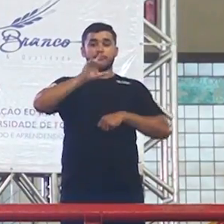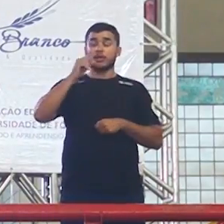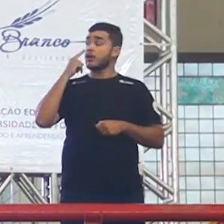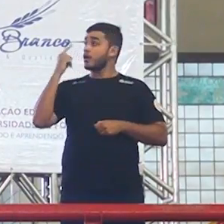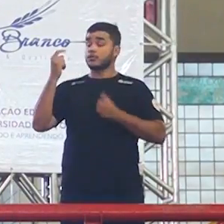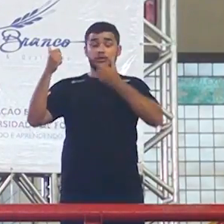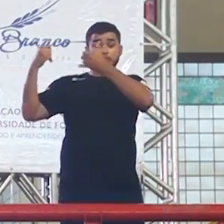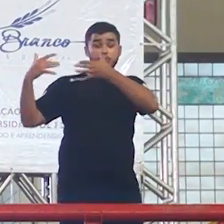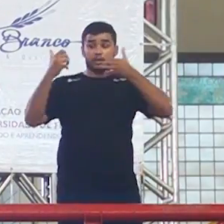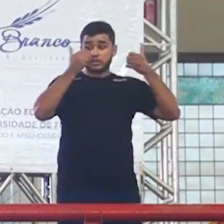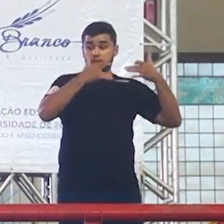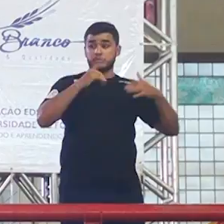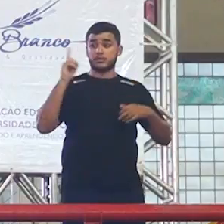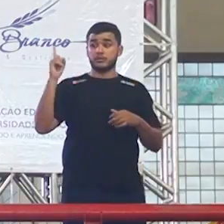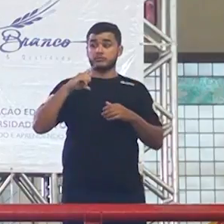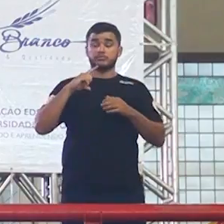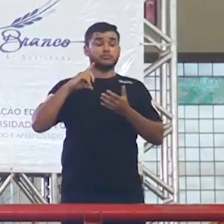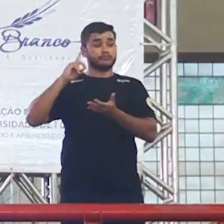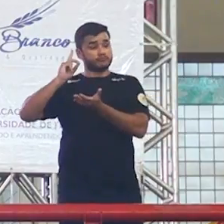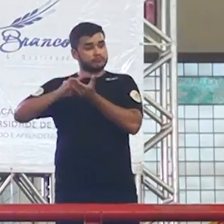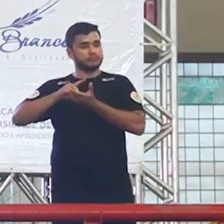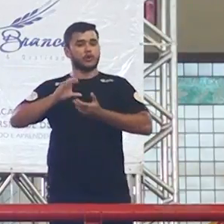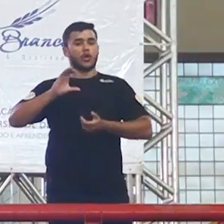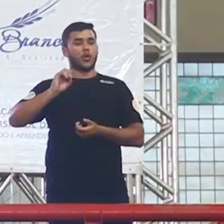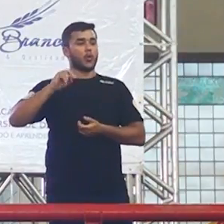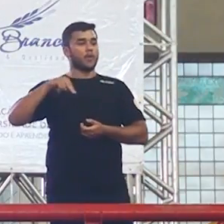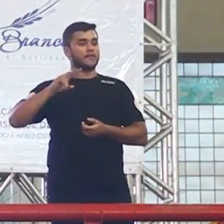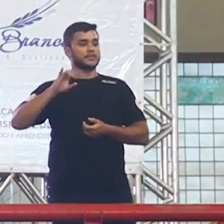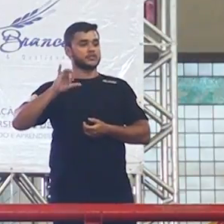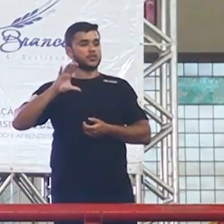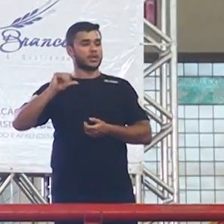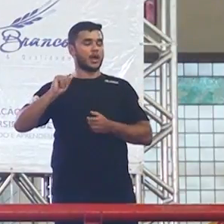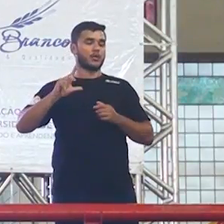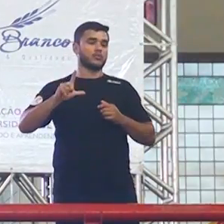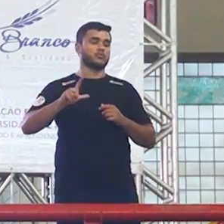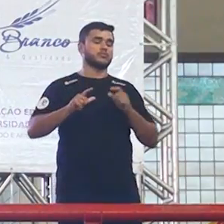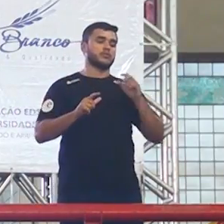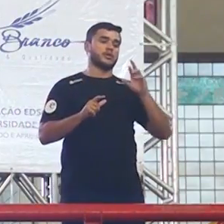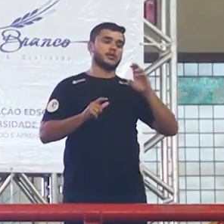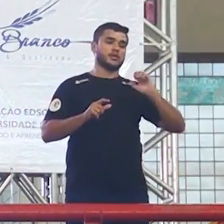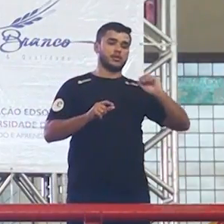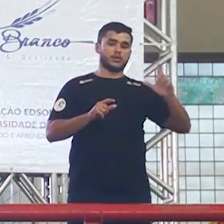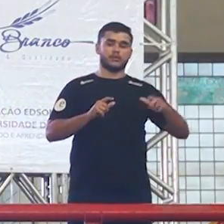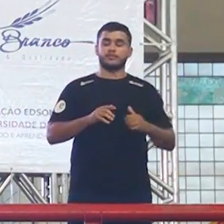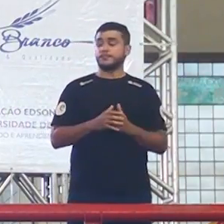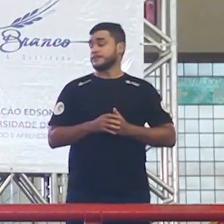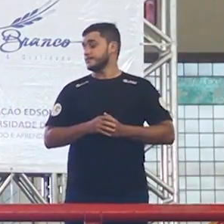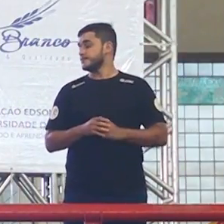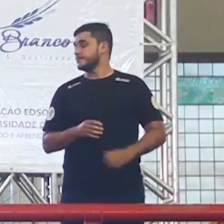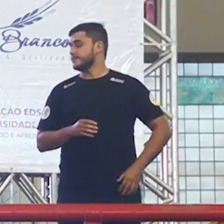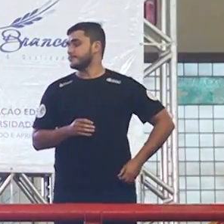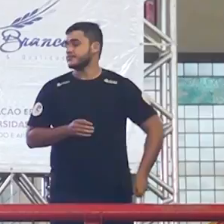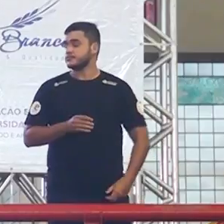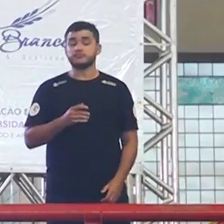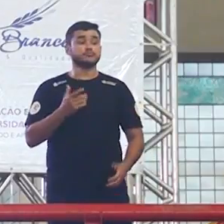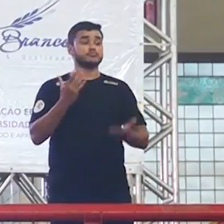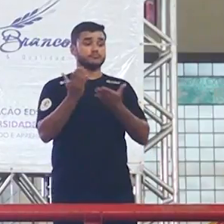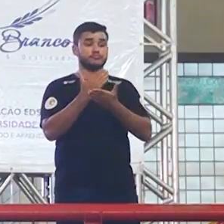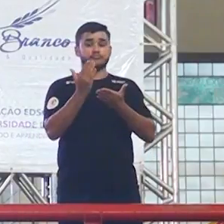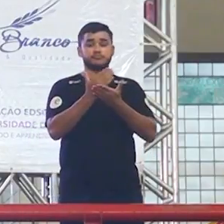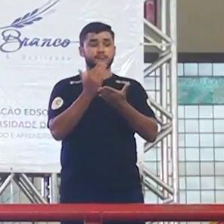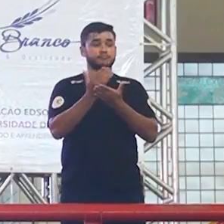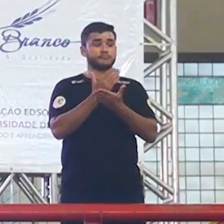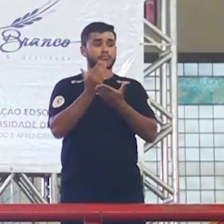convencional e o sentido real. Ok. Vamos à frente. Eu queria que vocês pegassem agora os